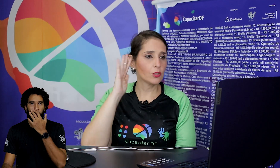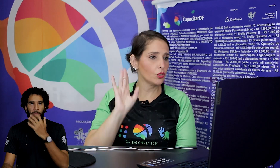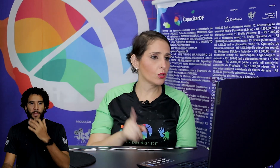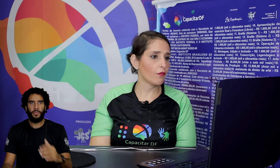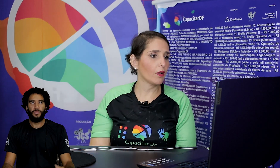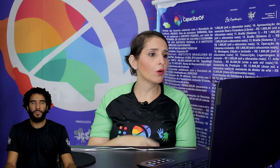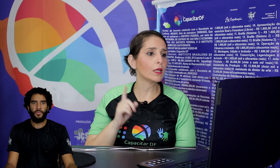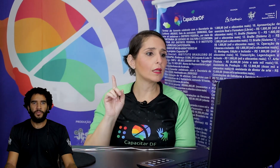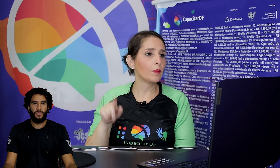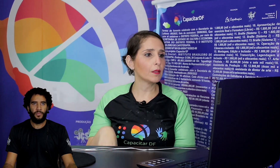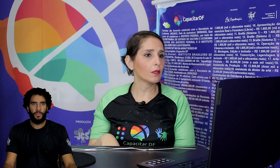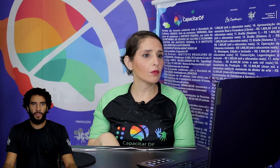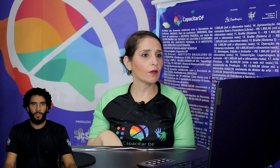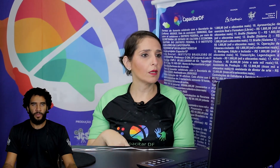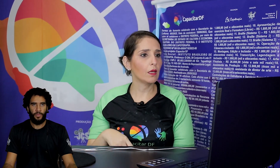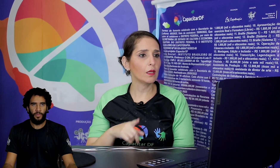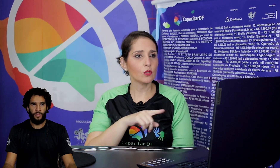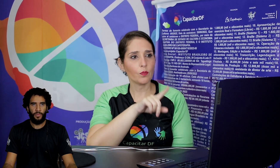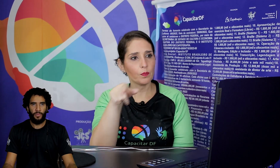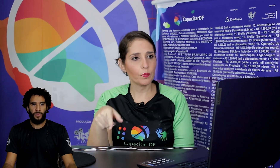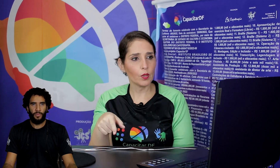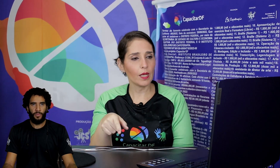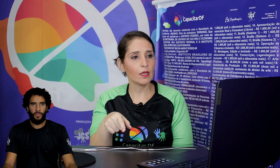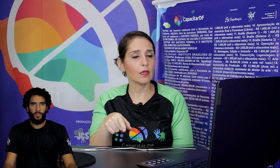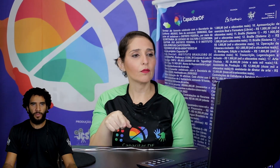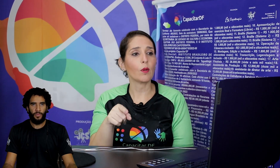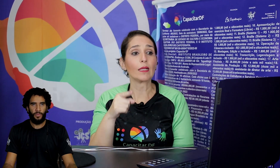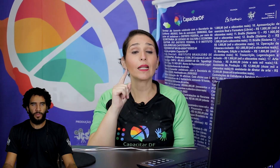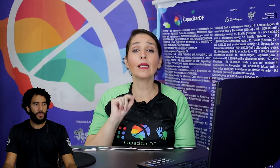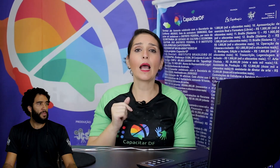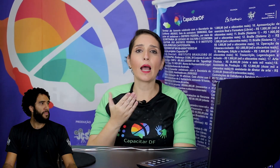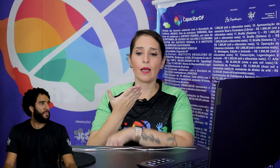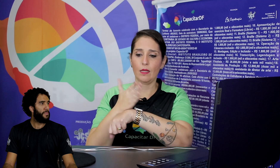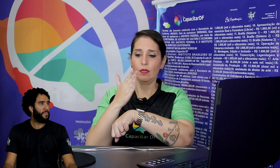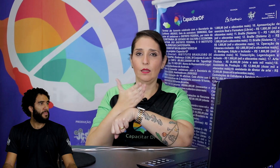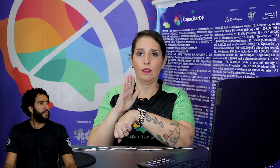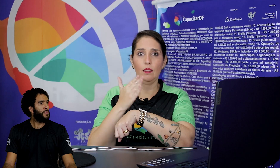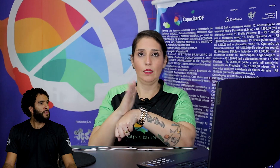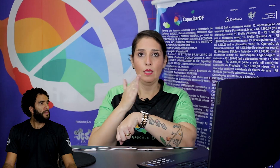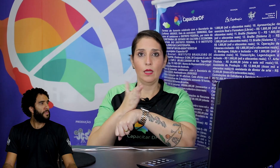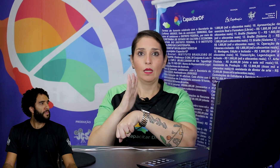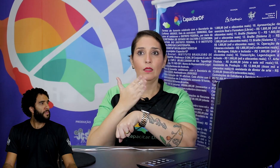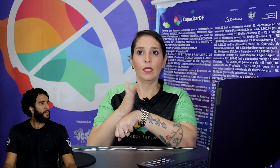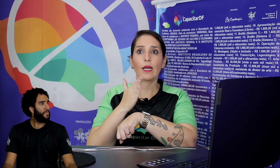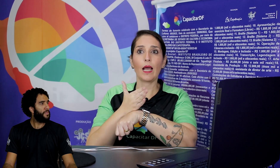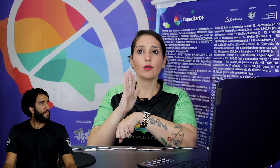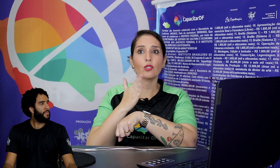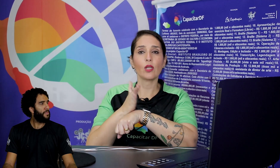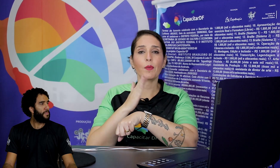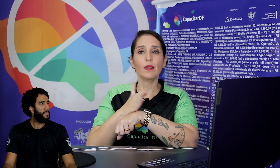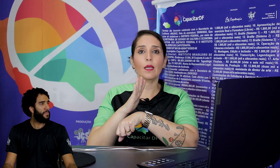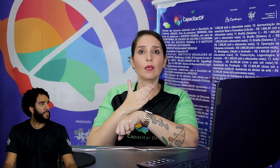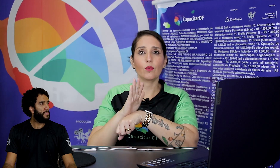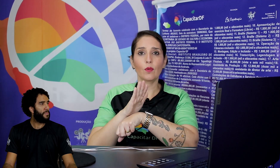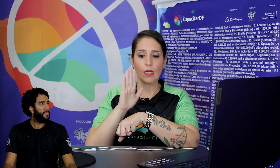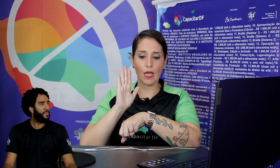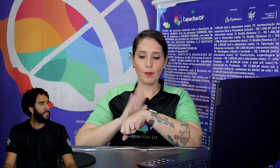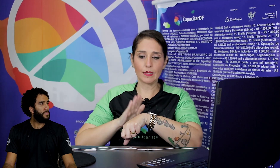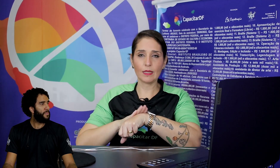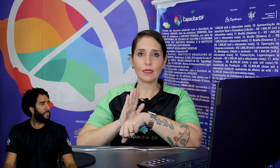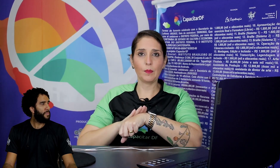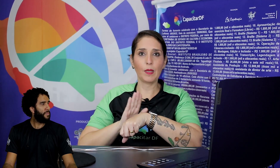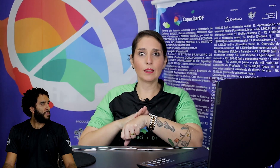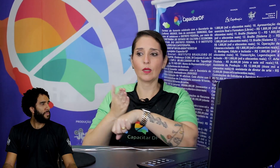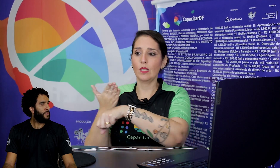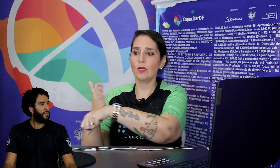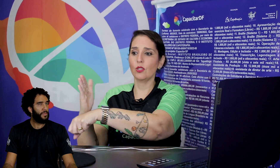Entender a gente já falou, interpretar já falei, pulei a linha. Vamos lá. Treinar. Treinar a gente já aprendeu. E apesar